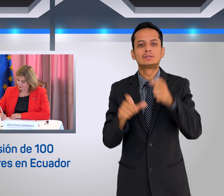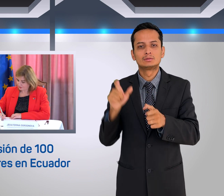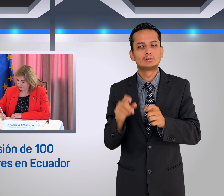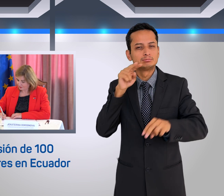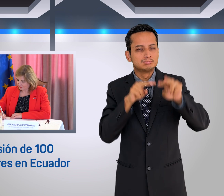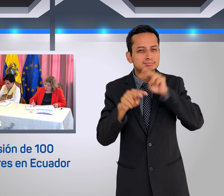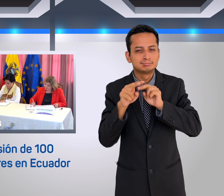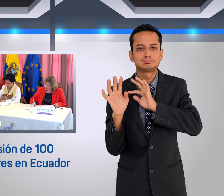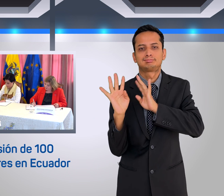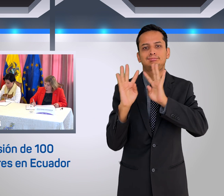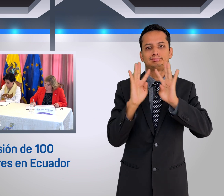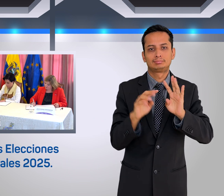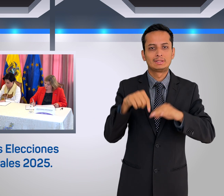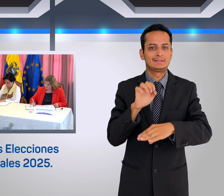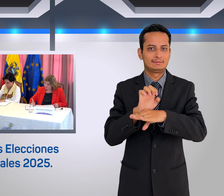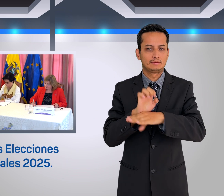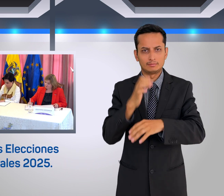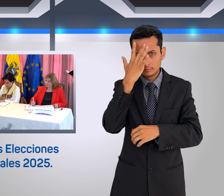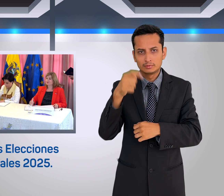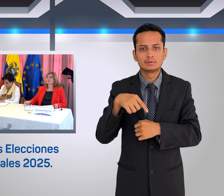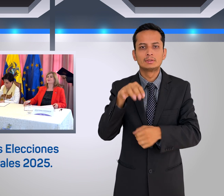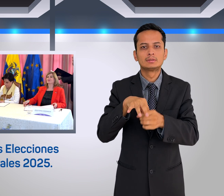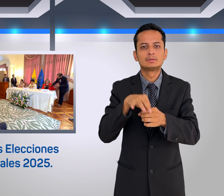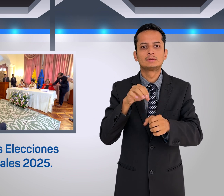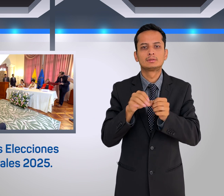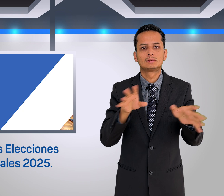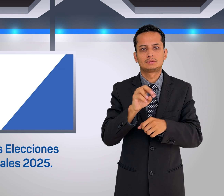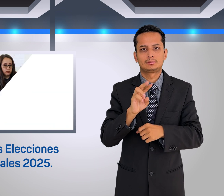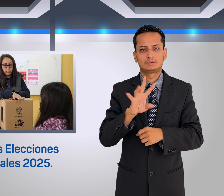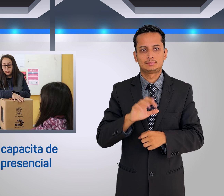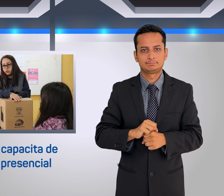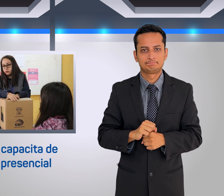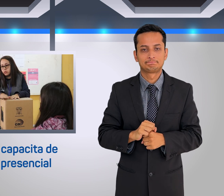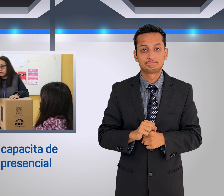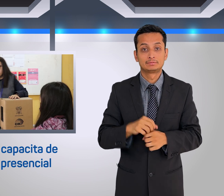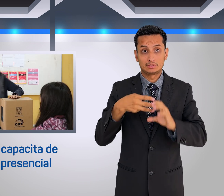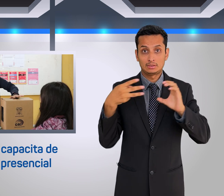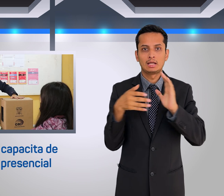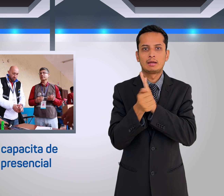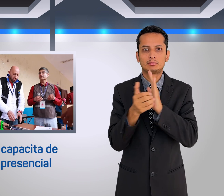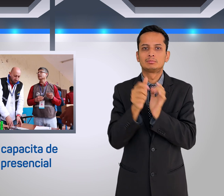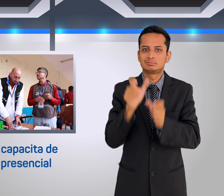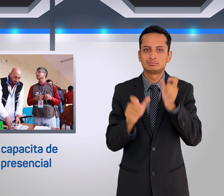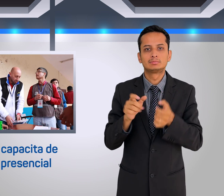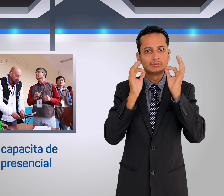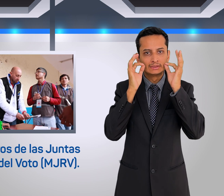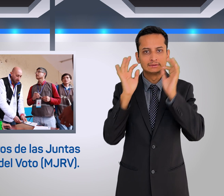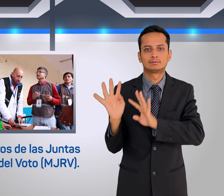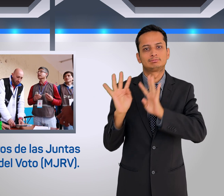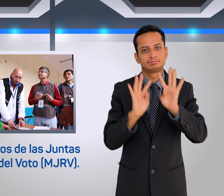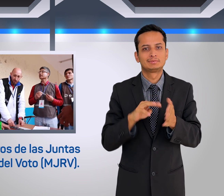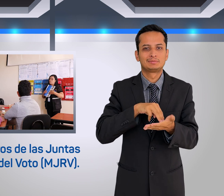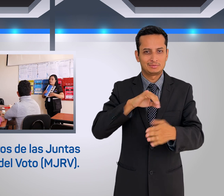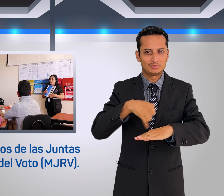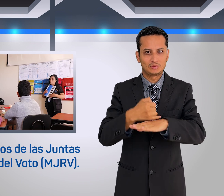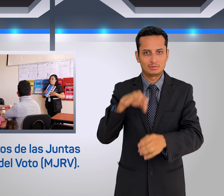100 observadores en Ecuador para las elecciones generales 2025. El CNE capacita de forma presencial a los